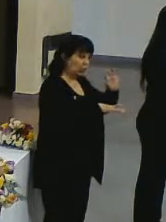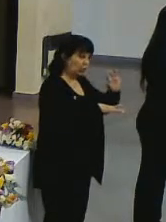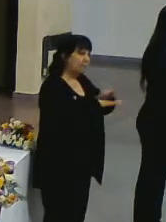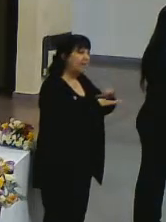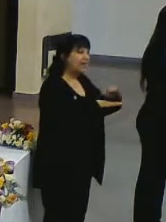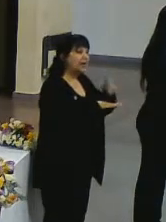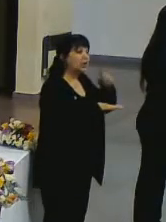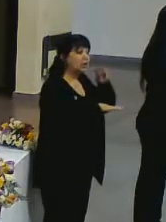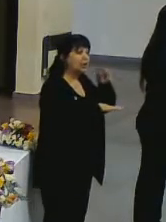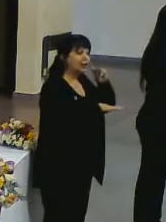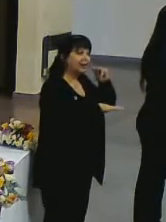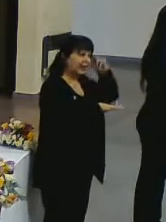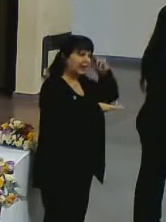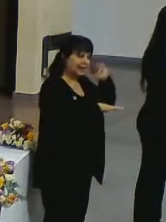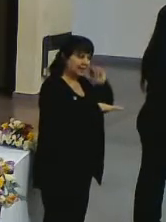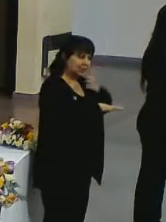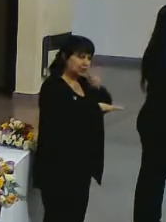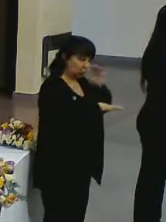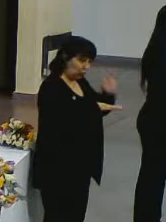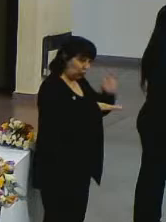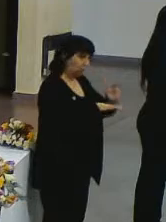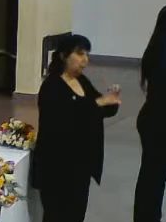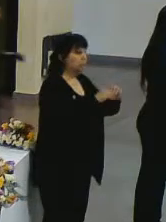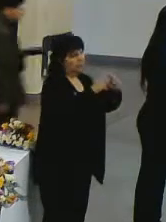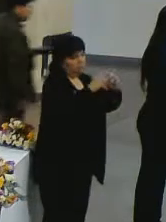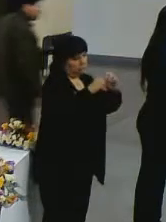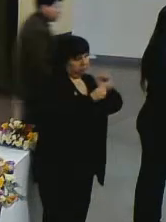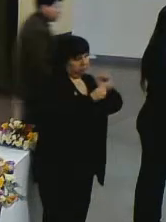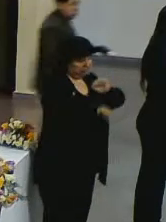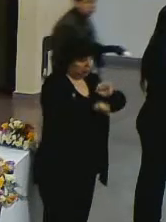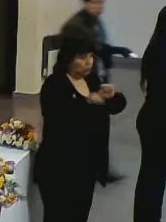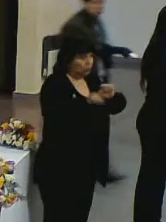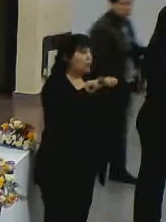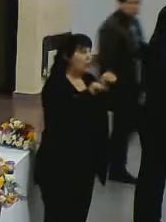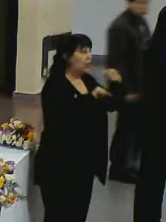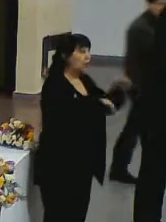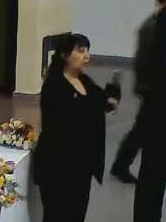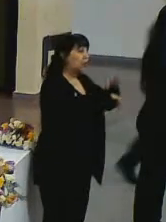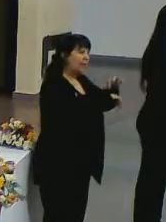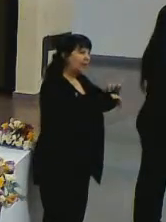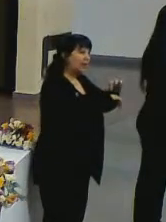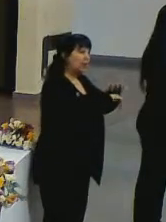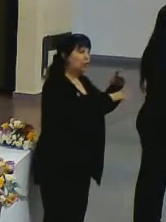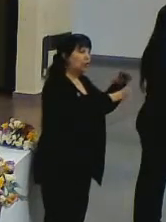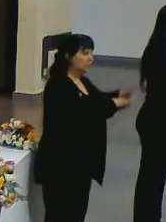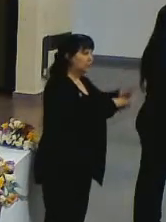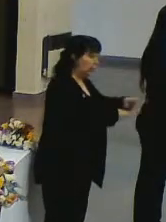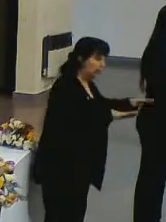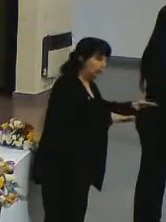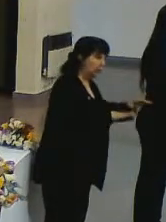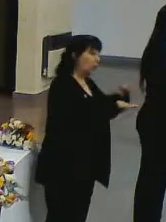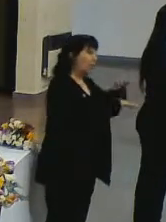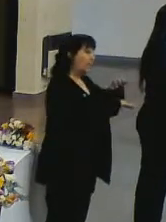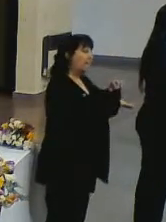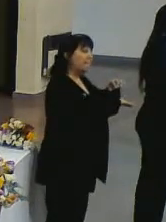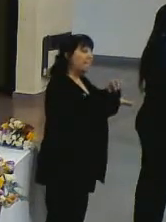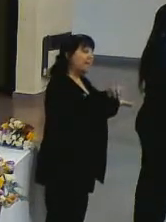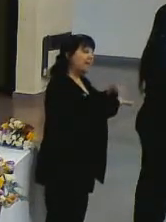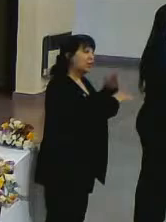del Consultorio de Trastorno de Aprendizaje, 2004 y continúa. Médico pediatra de la Fundación CONIL,